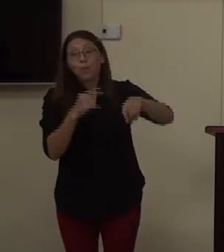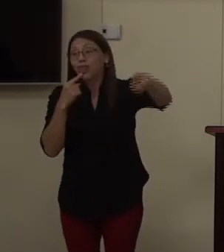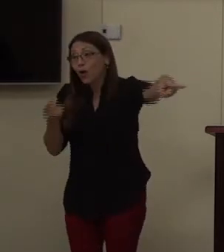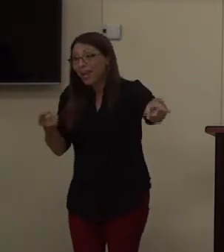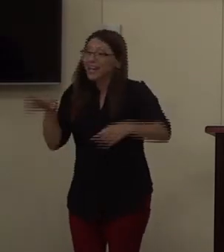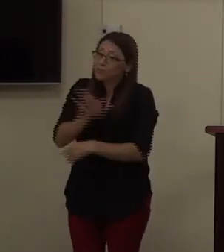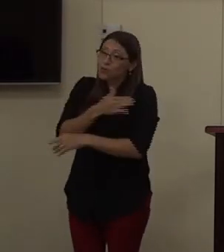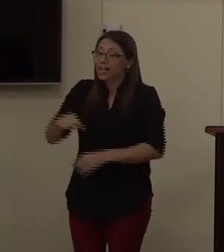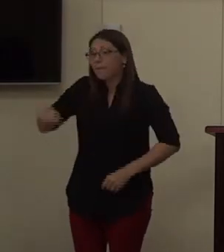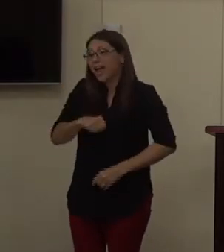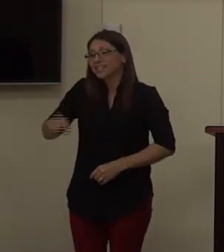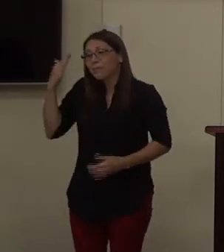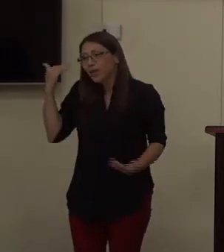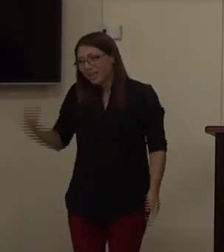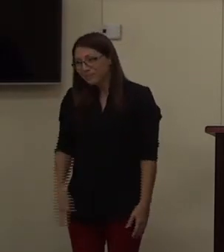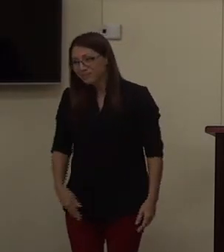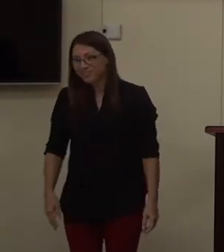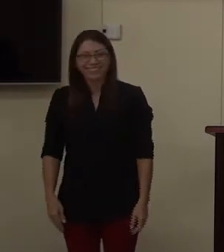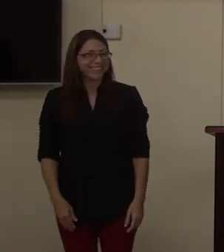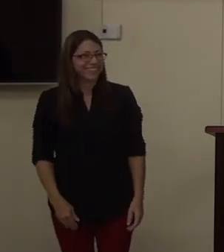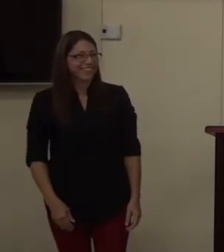¿verdad? ¿Por qué es música plancha? Por la